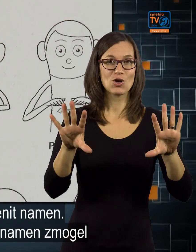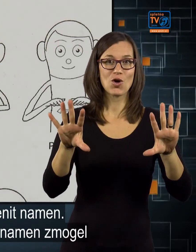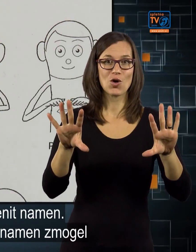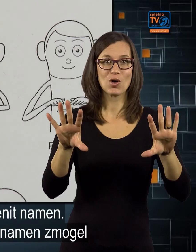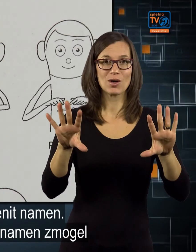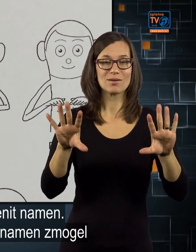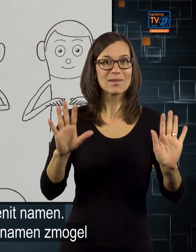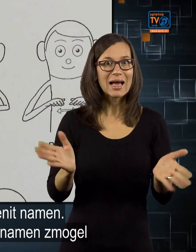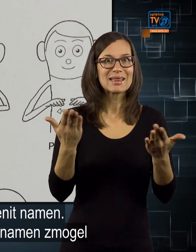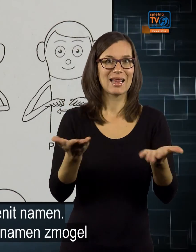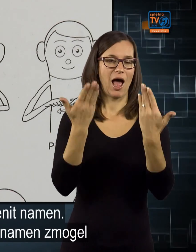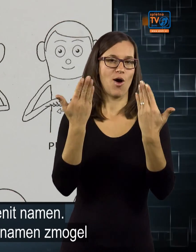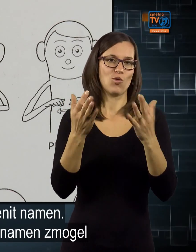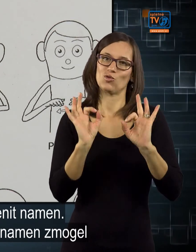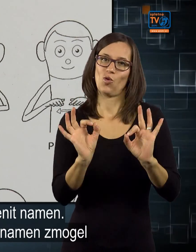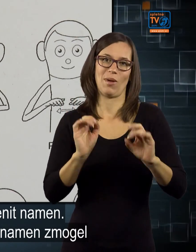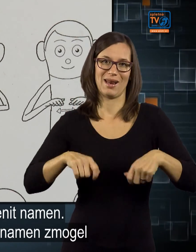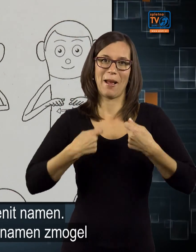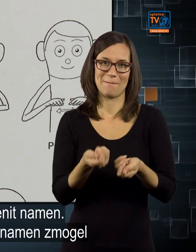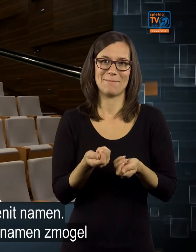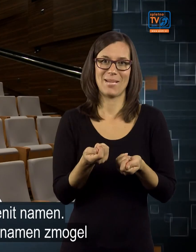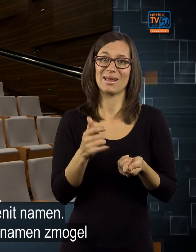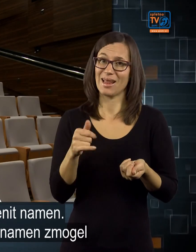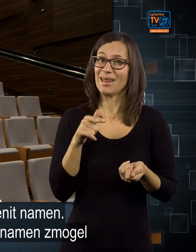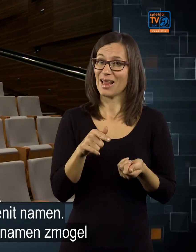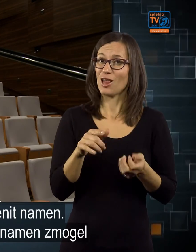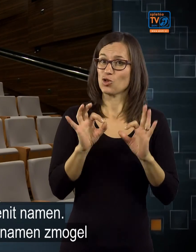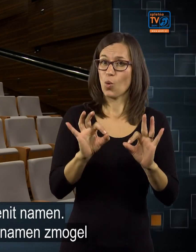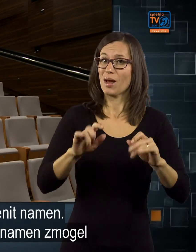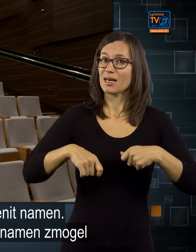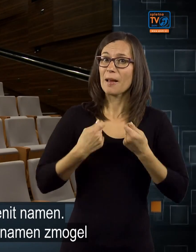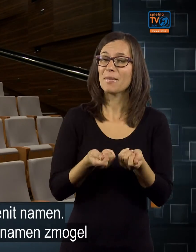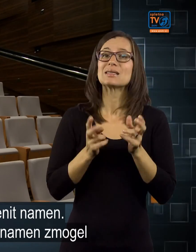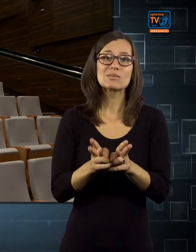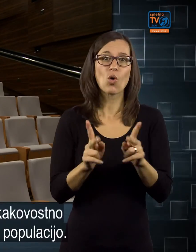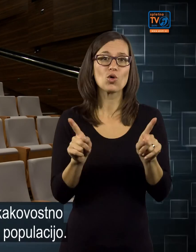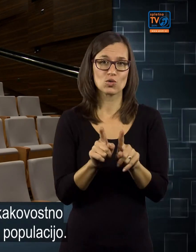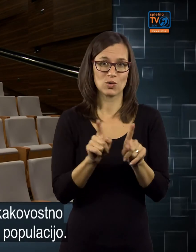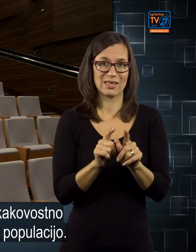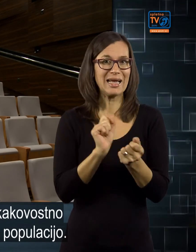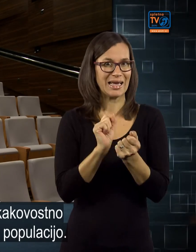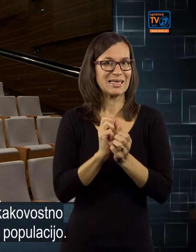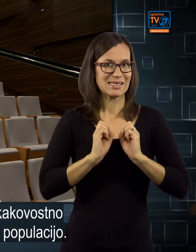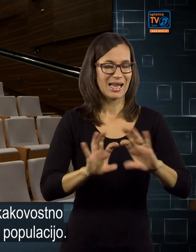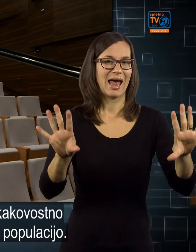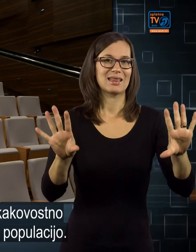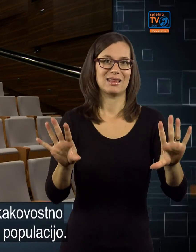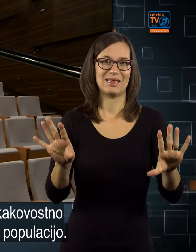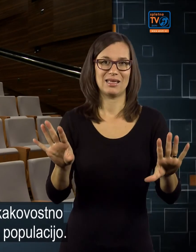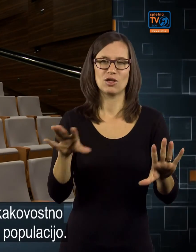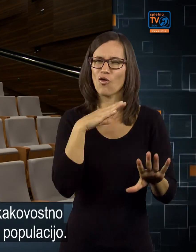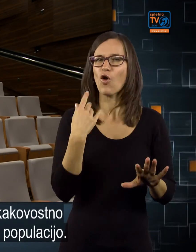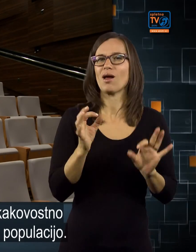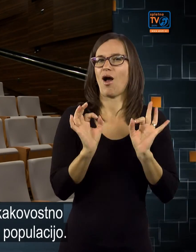izdajo gnal seveda plemenit namen, toda da je ta plemenit namen zmogel tudi izdati